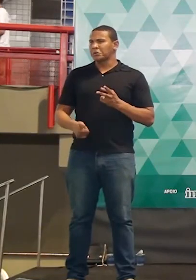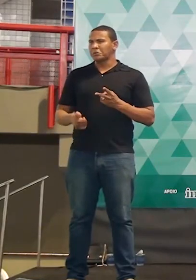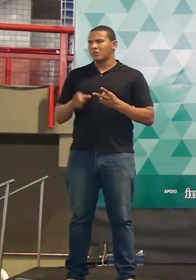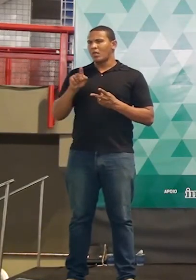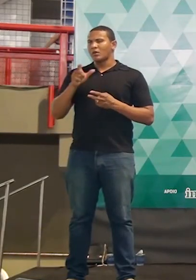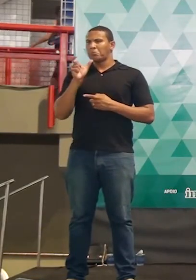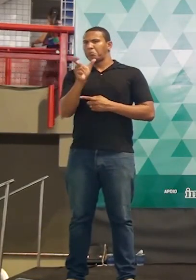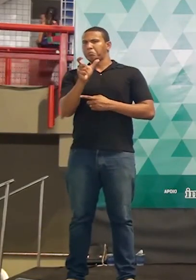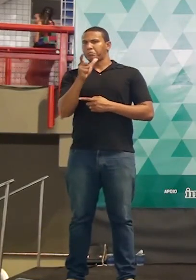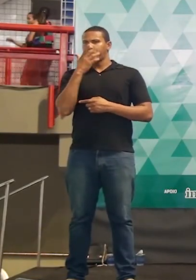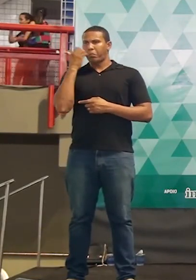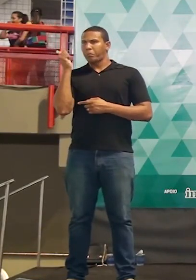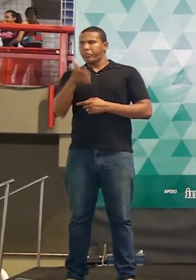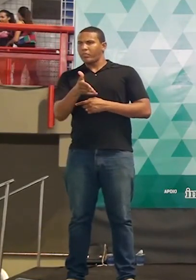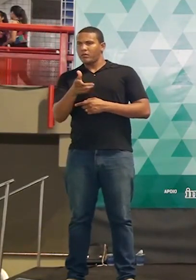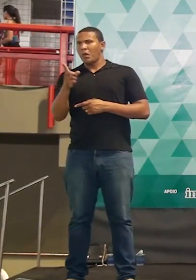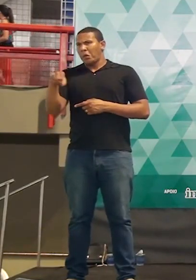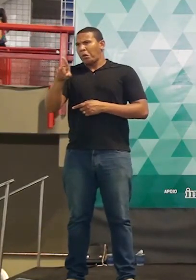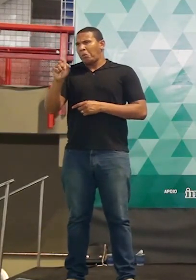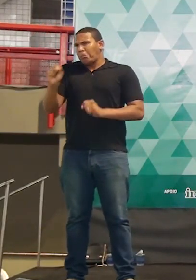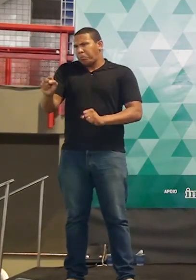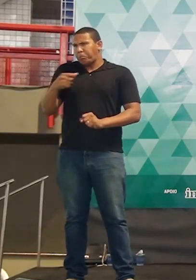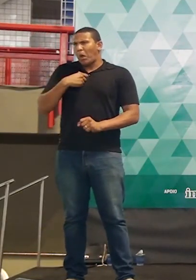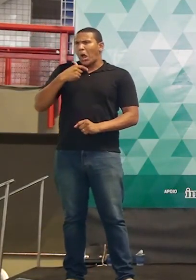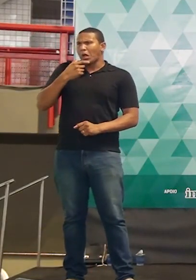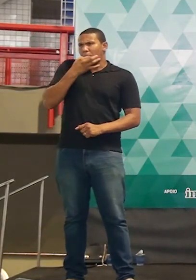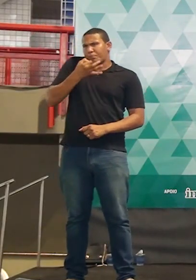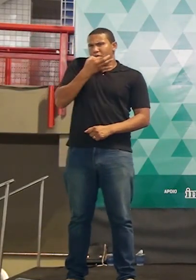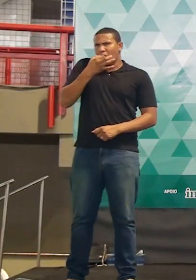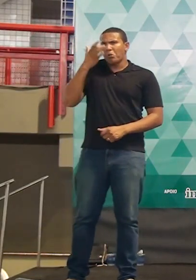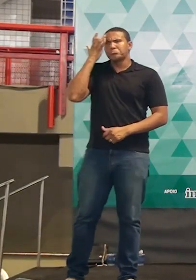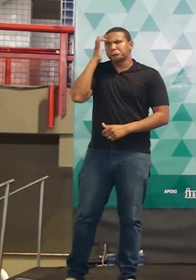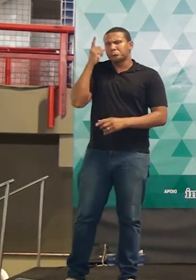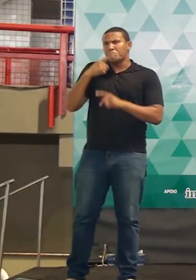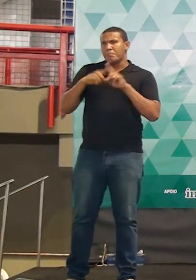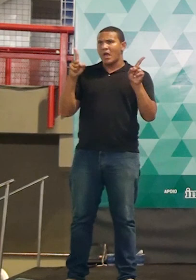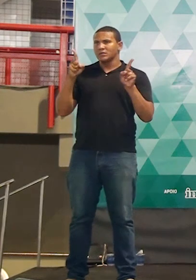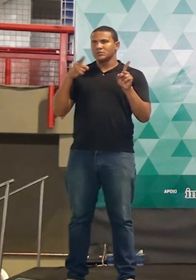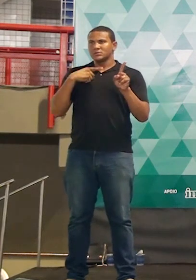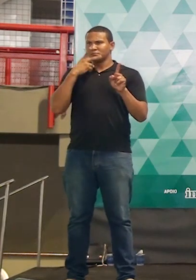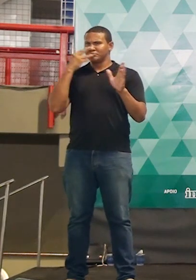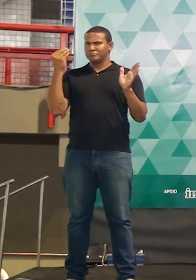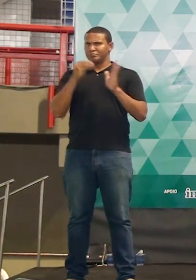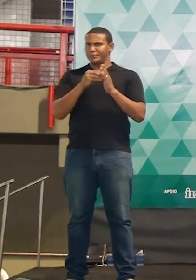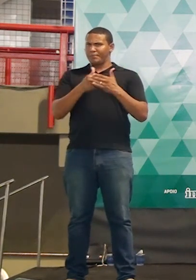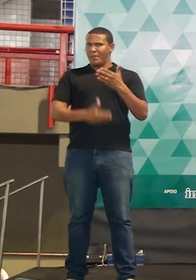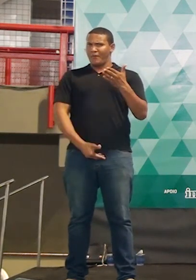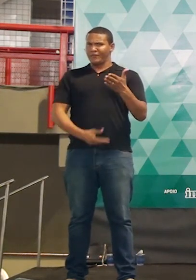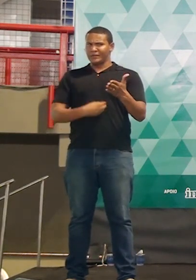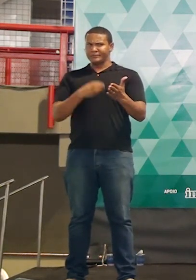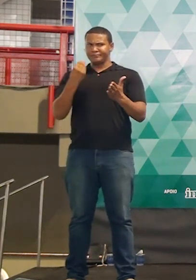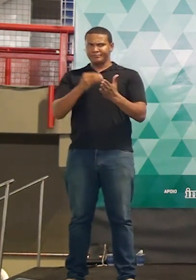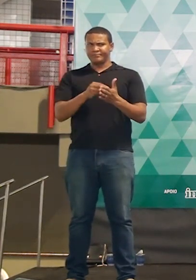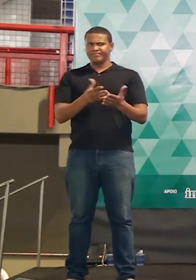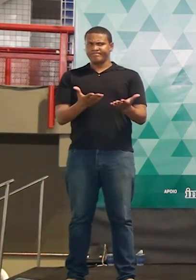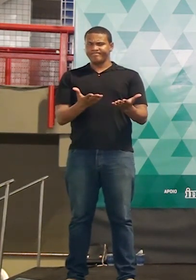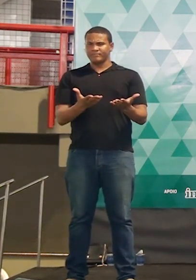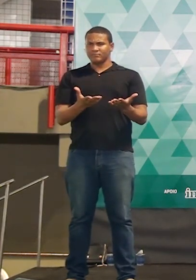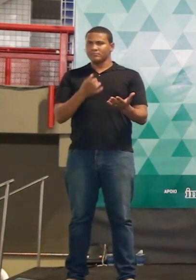termo pejorativo. Você pode até achar, só que você não pode dizer isso num momento de prova. Você